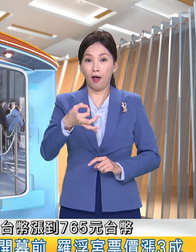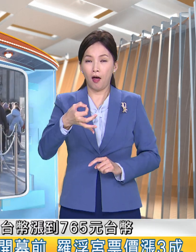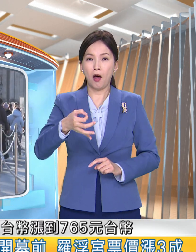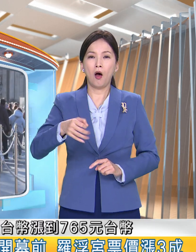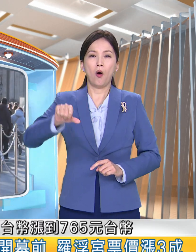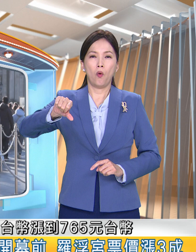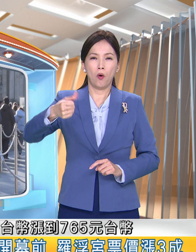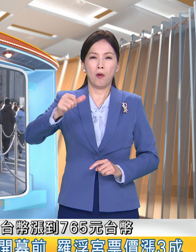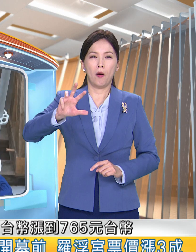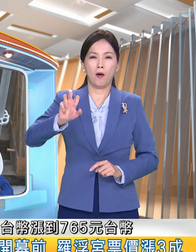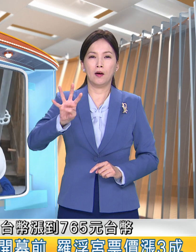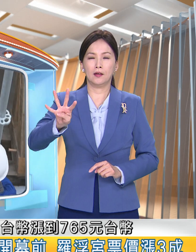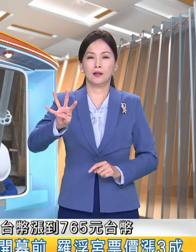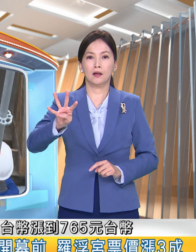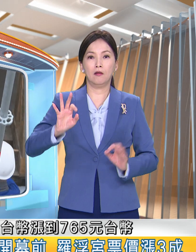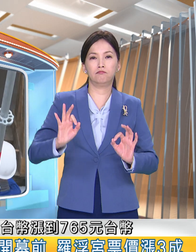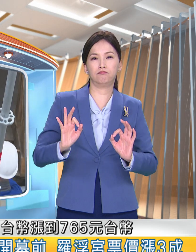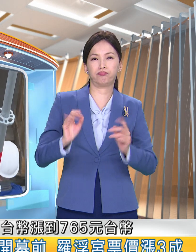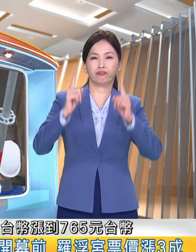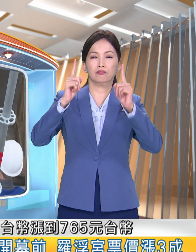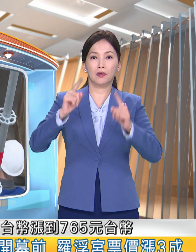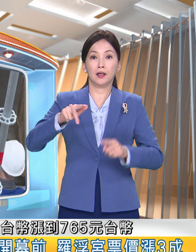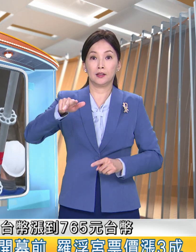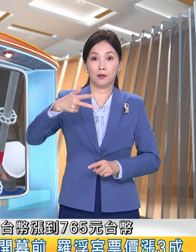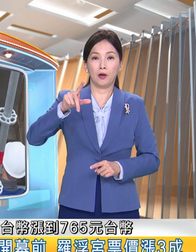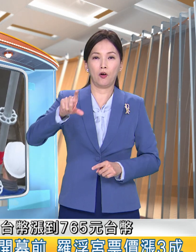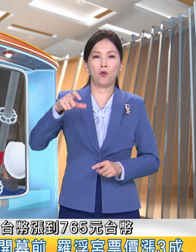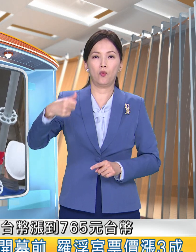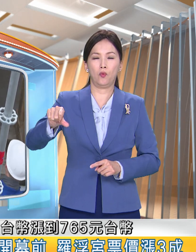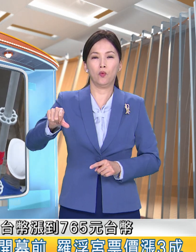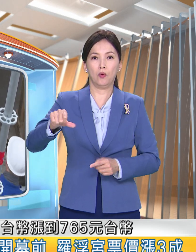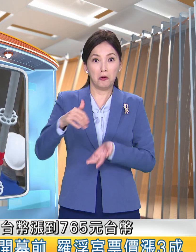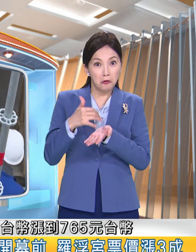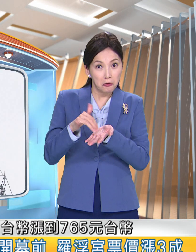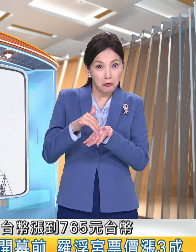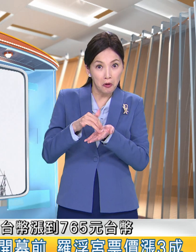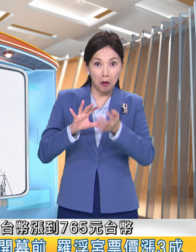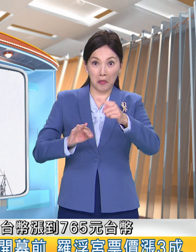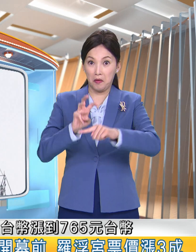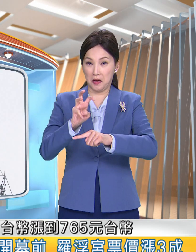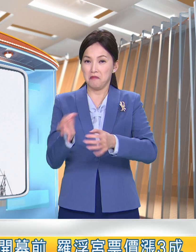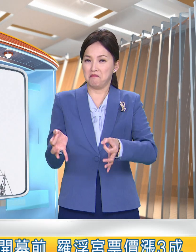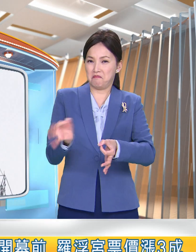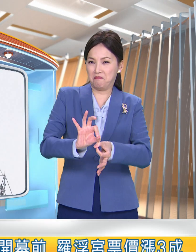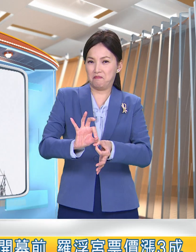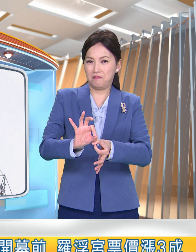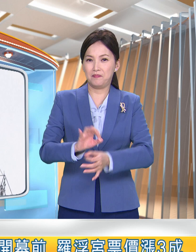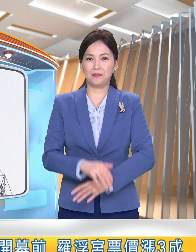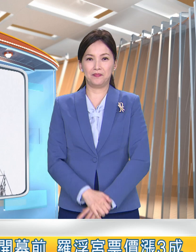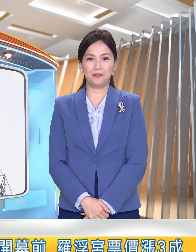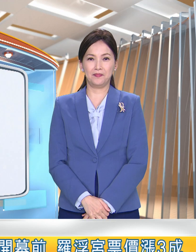从584元台币涨到765元台币，几乎涨了三成。